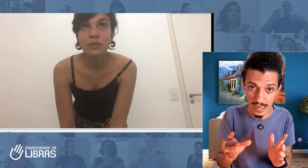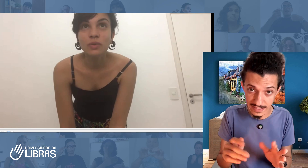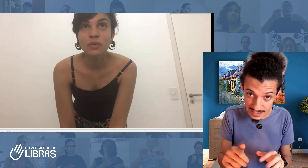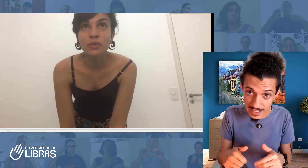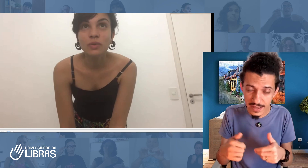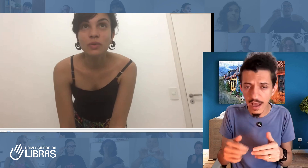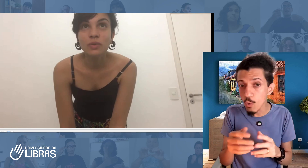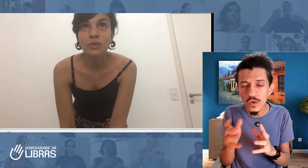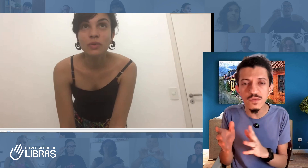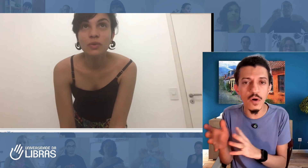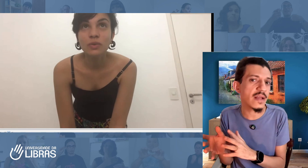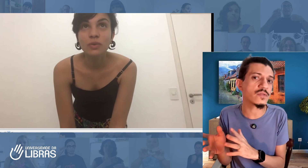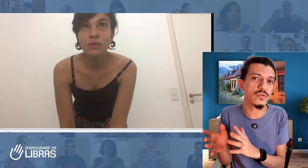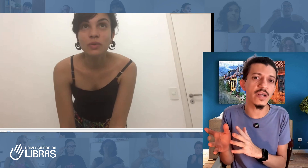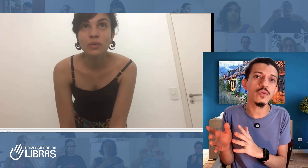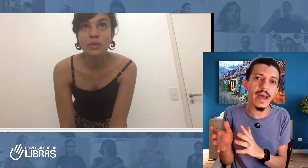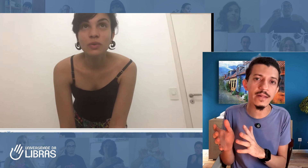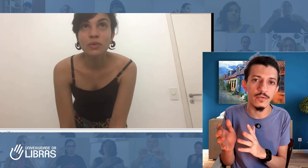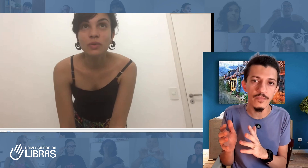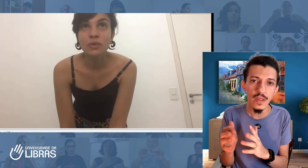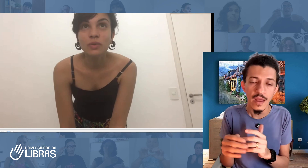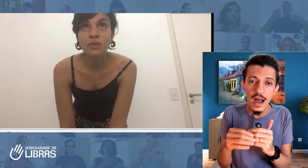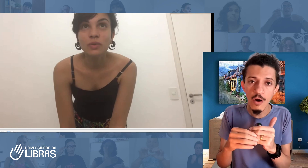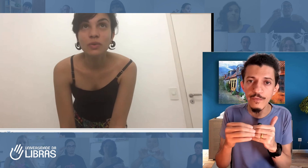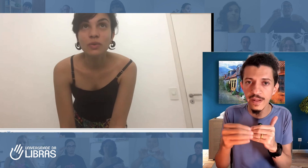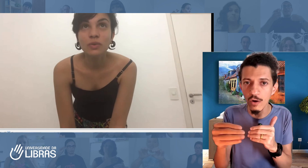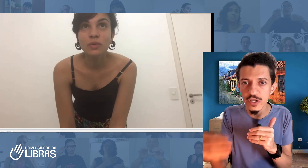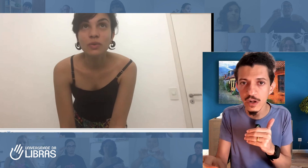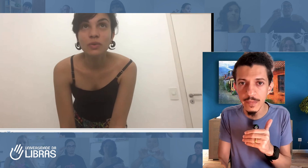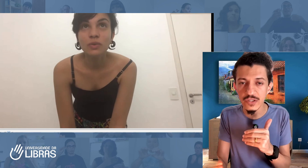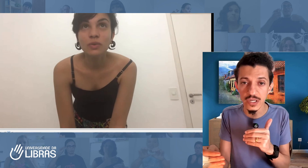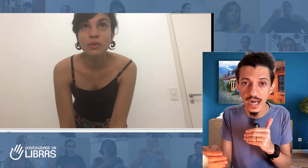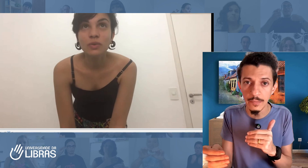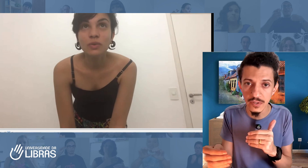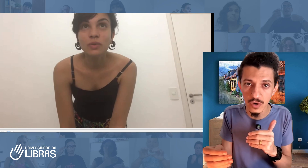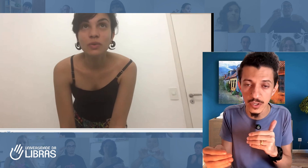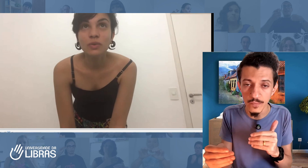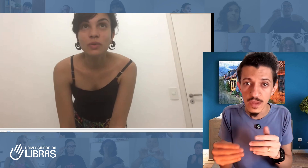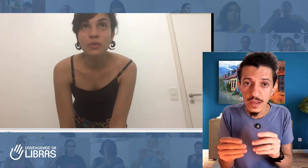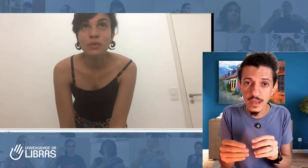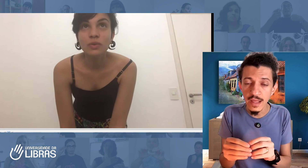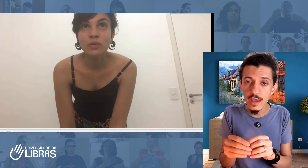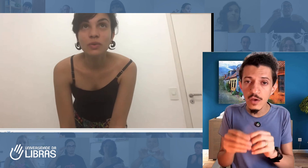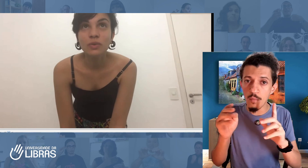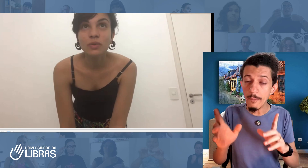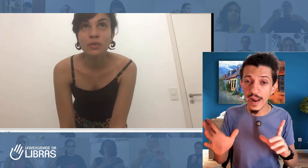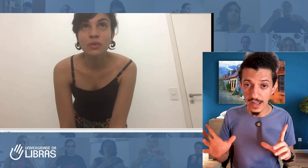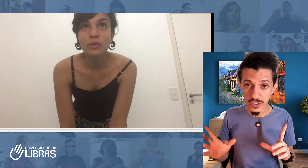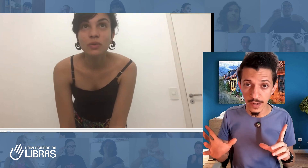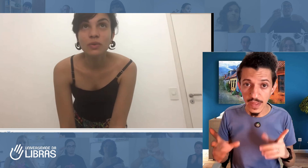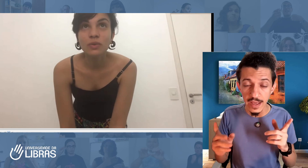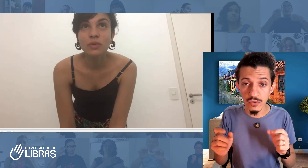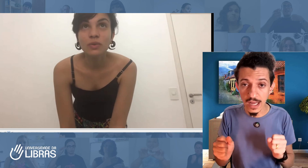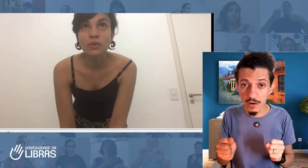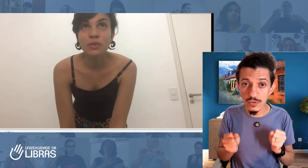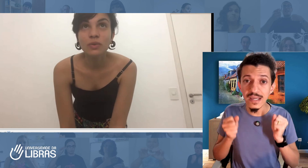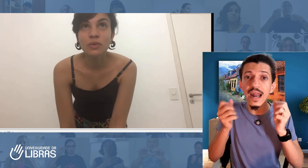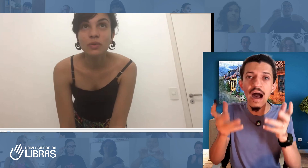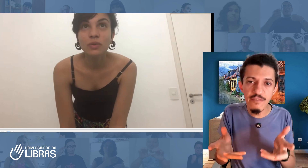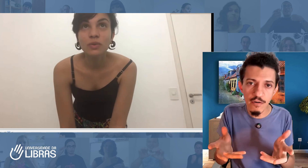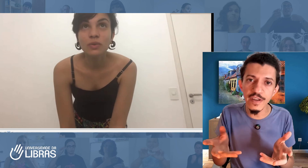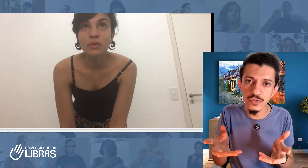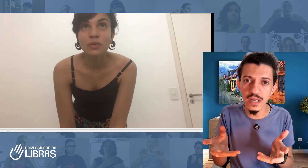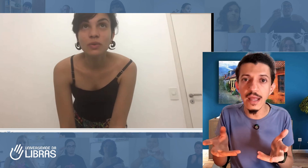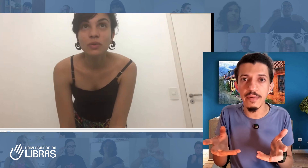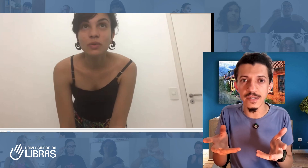tudo mais. E tem alguns momentos durante o método, ao final, geralmente, de cada episódio, que tem uma prática em que os alunos